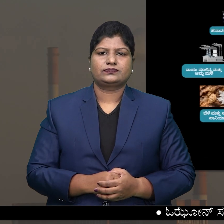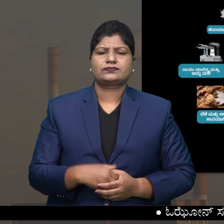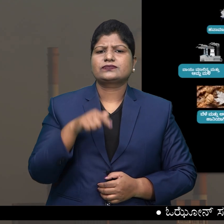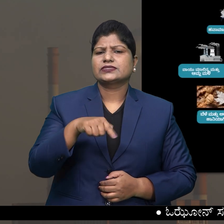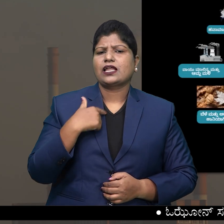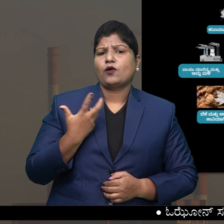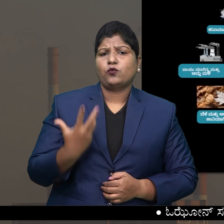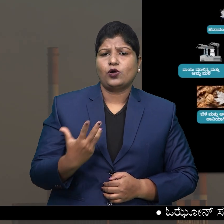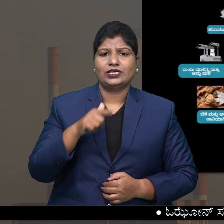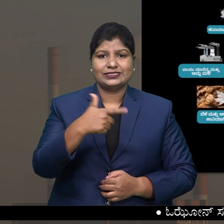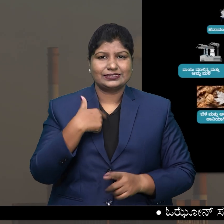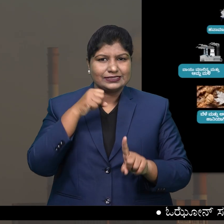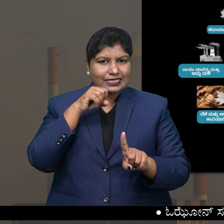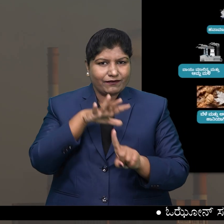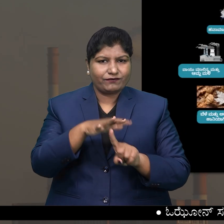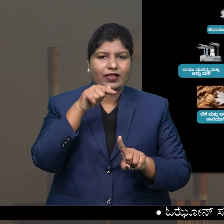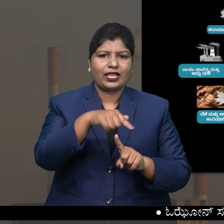ಓಝೋನ್ ಸವಕಳಿಯ ಪರಿಣಾಮವೇನು?